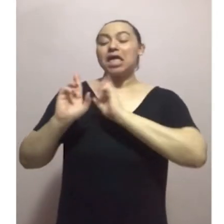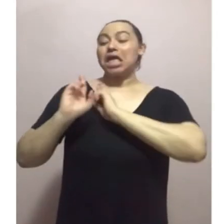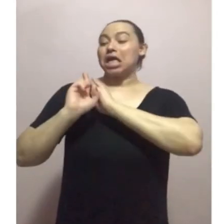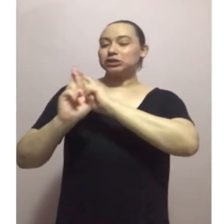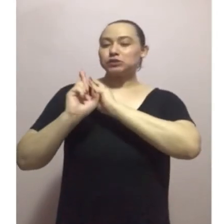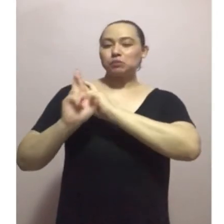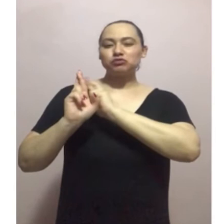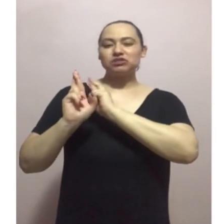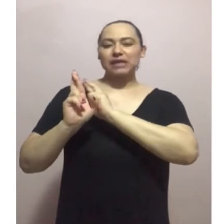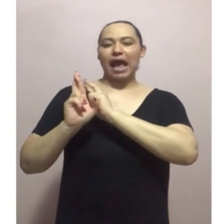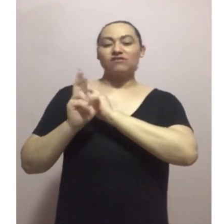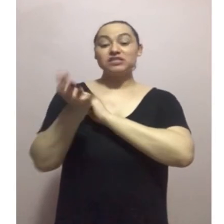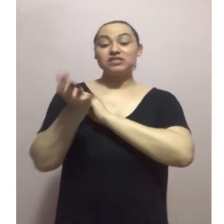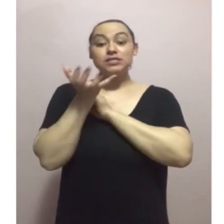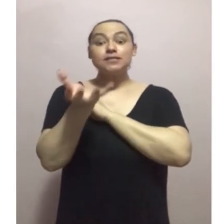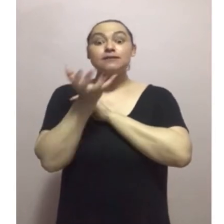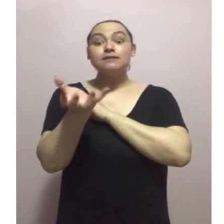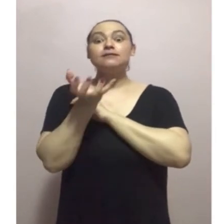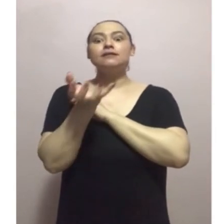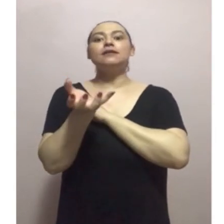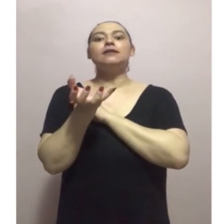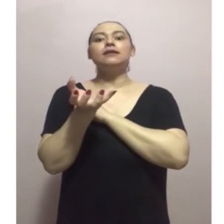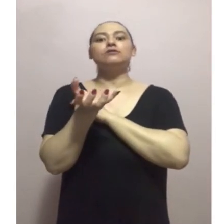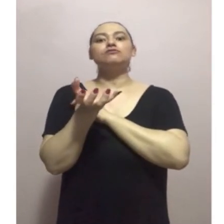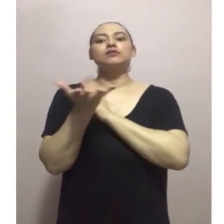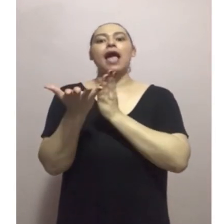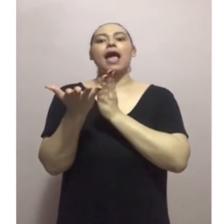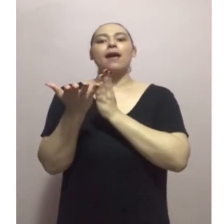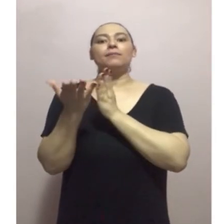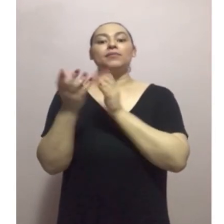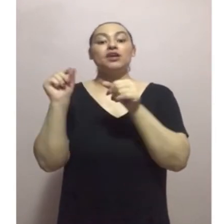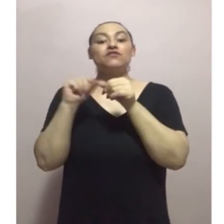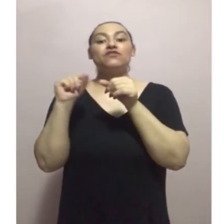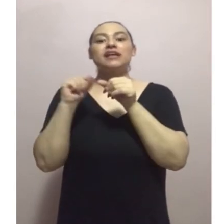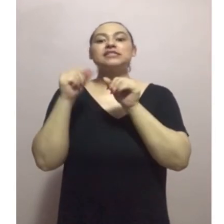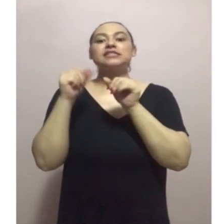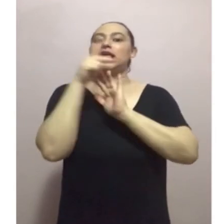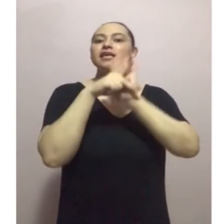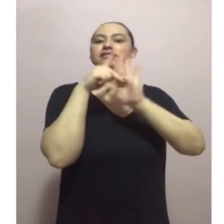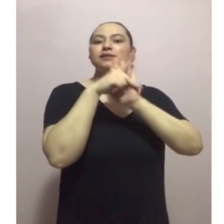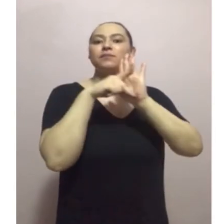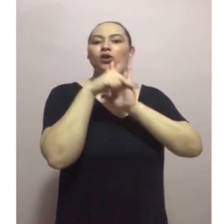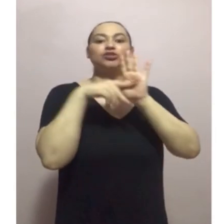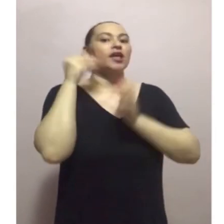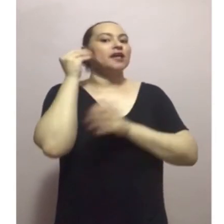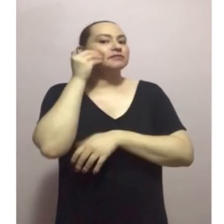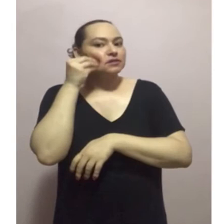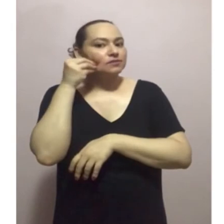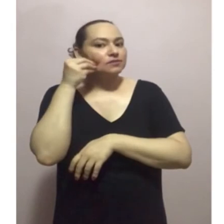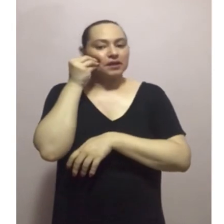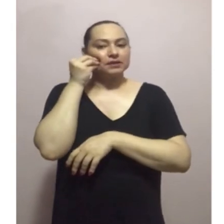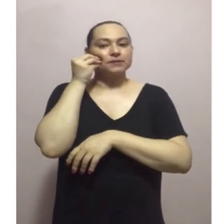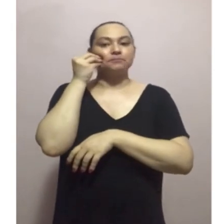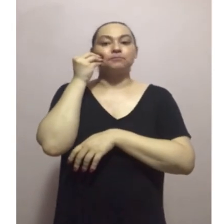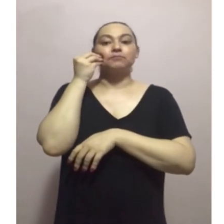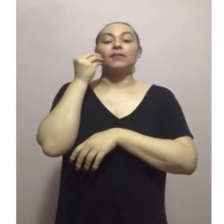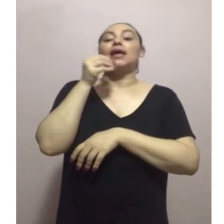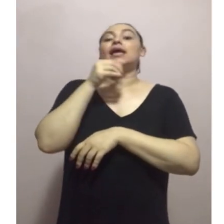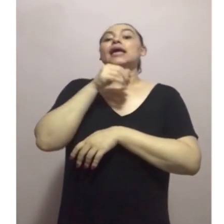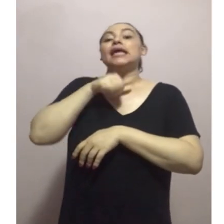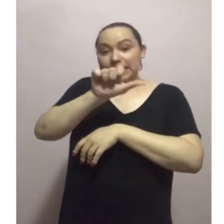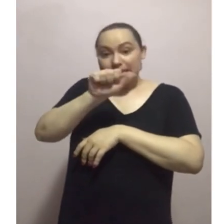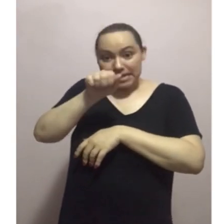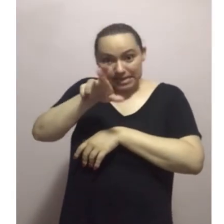com o setor e que se lançaram dessa maneira corajosa no sentido de propor essa experiência. E, por